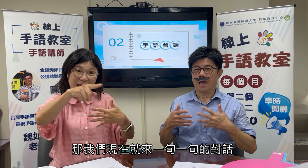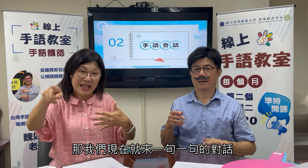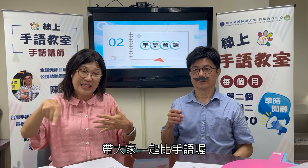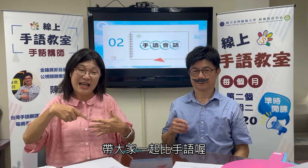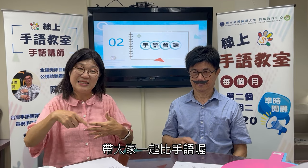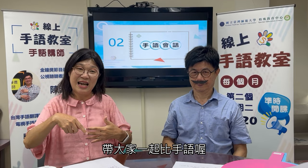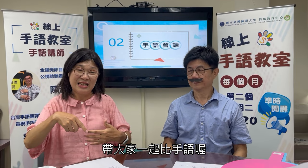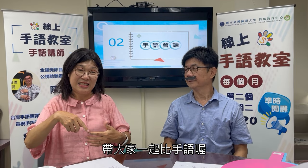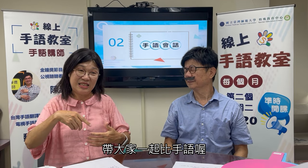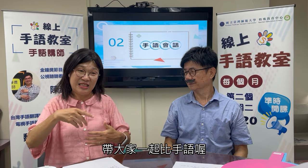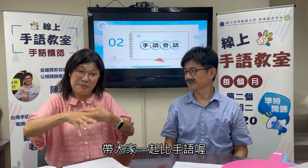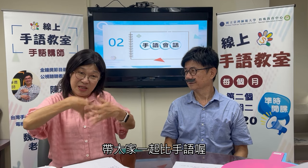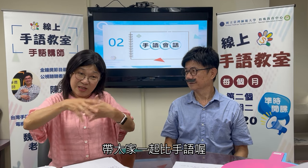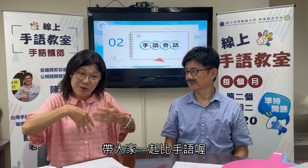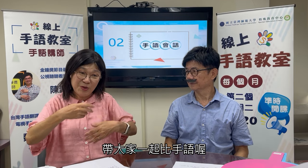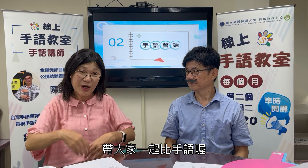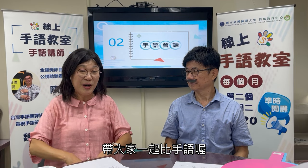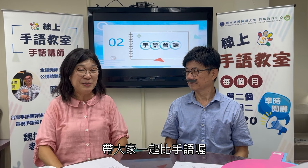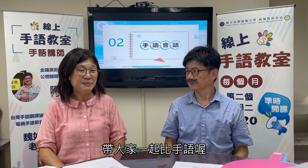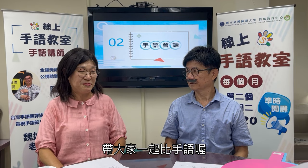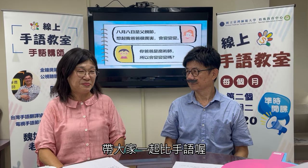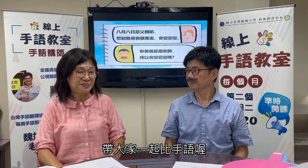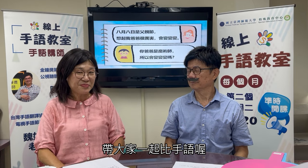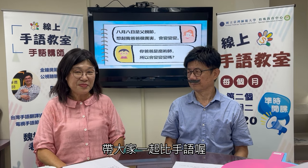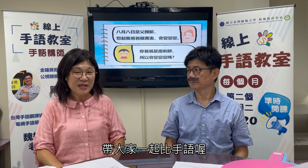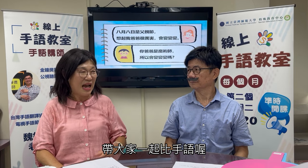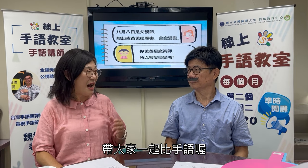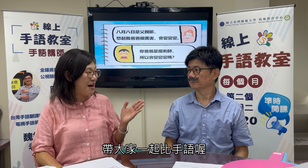带大家一起比手语哦。好，